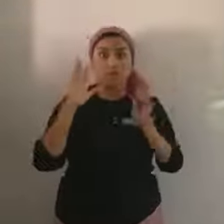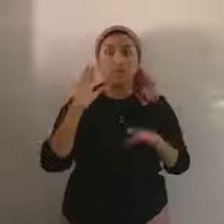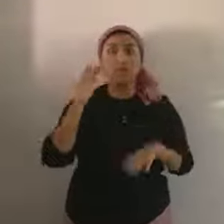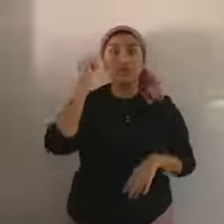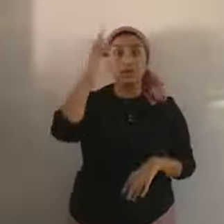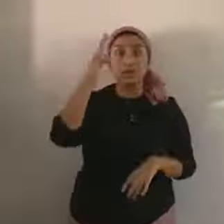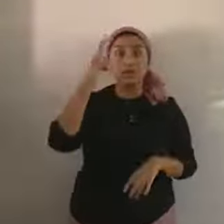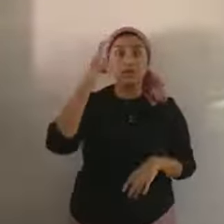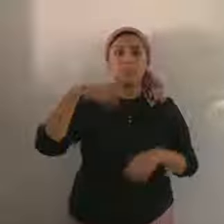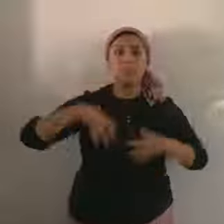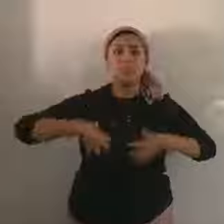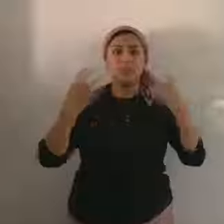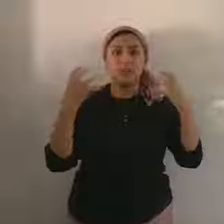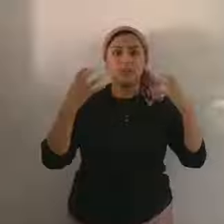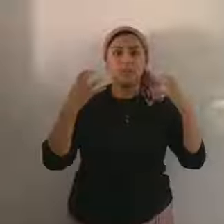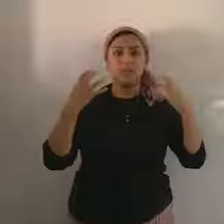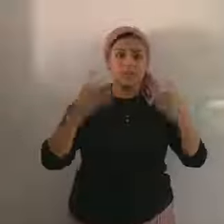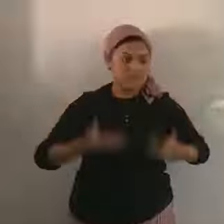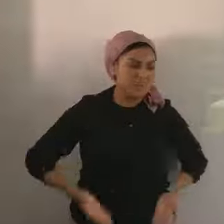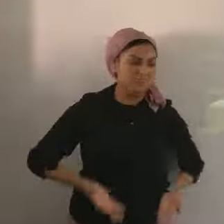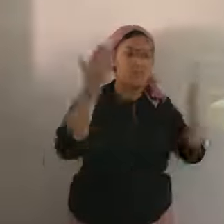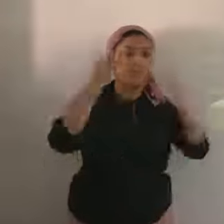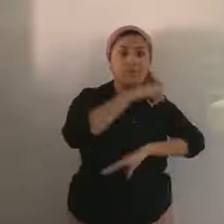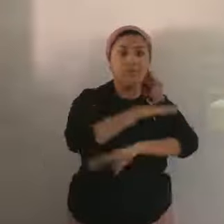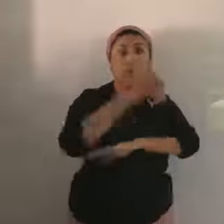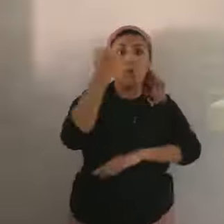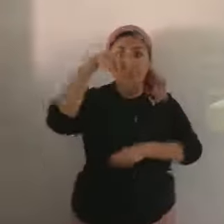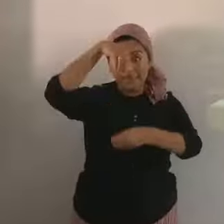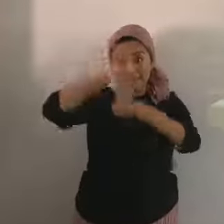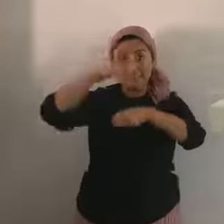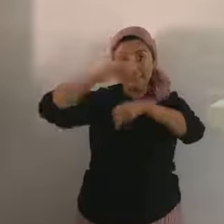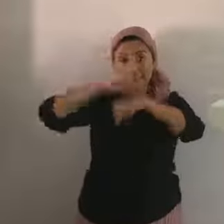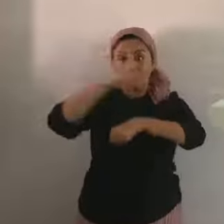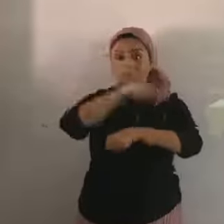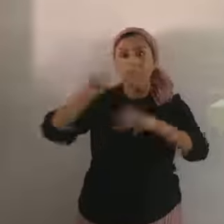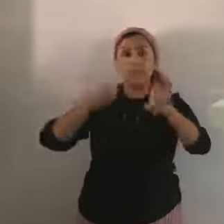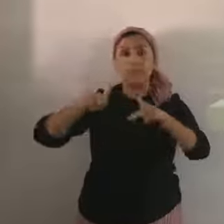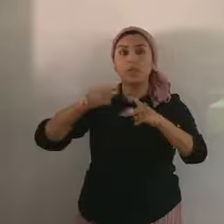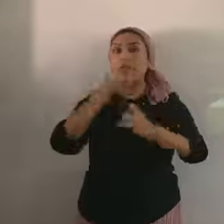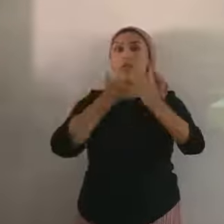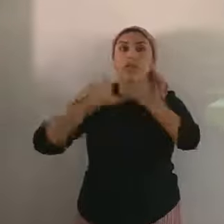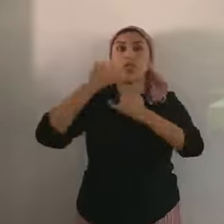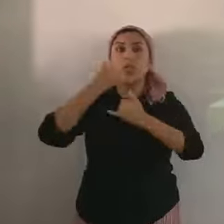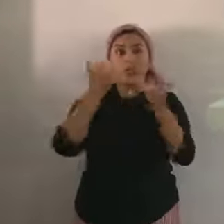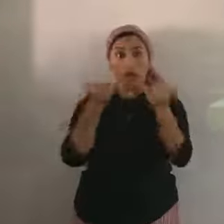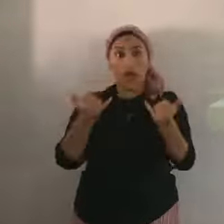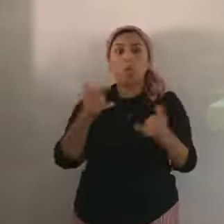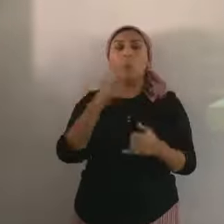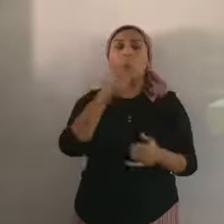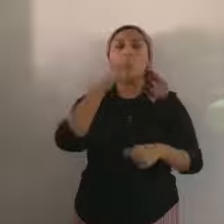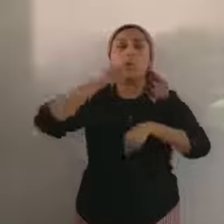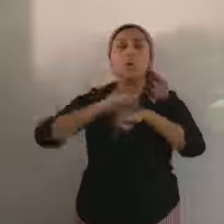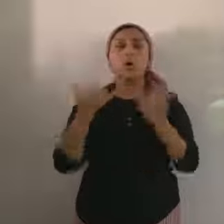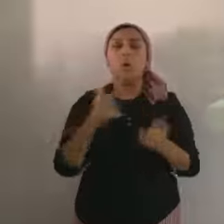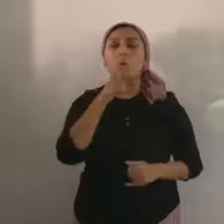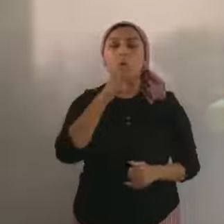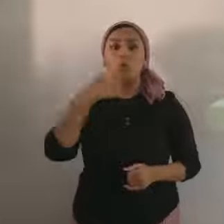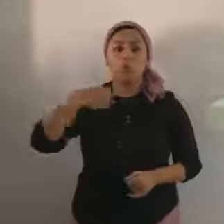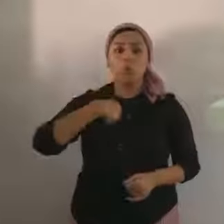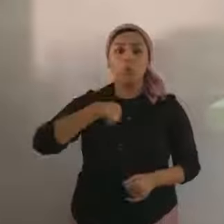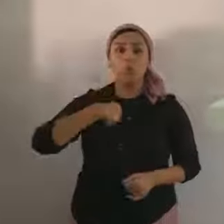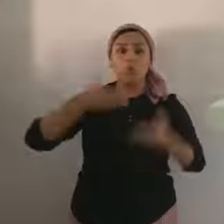airó y trajo juicio por el mal uso del Bet HaMikdash, del templo. Ahora nosotros somos templo del Ruach HaKodesh. Ay